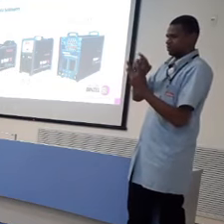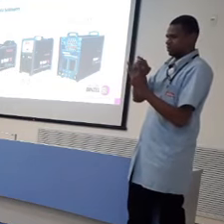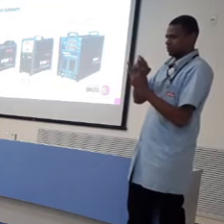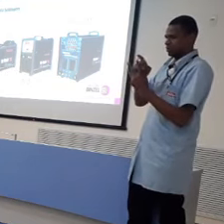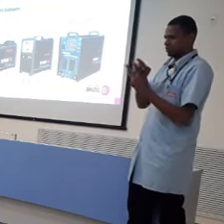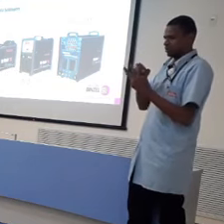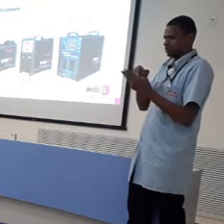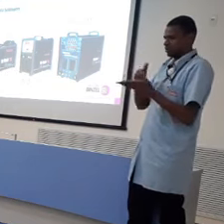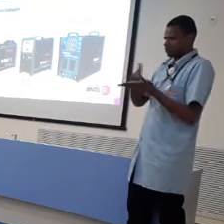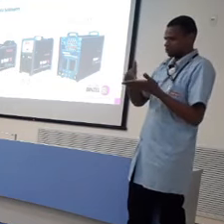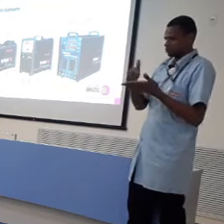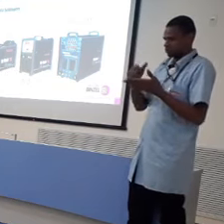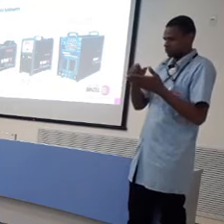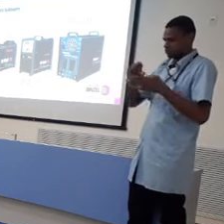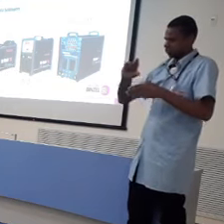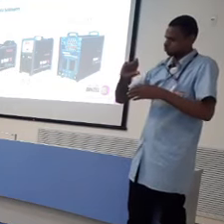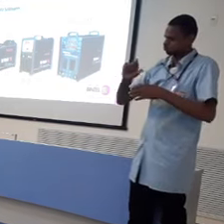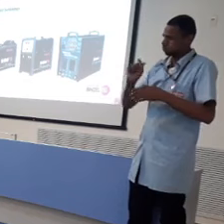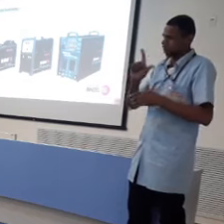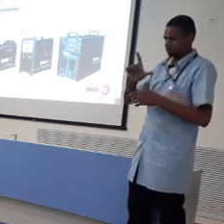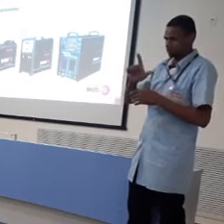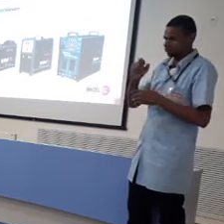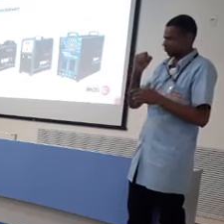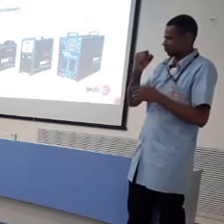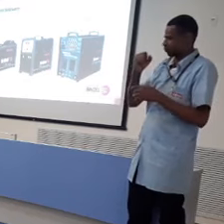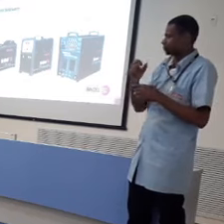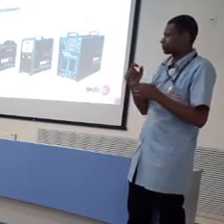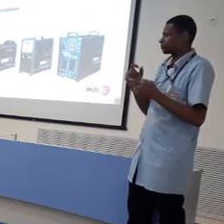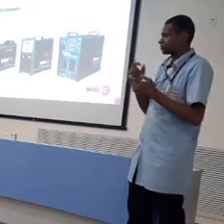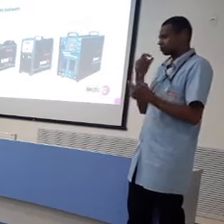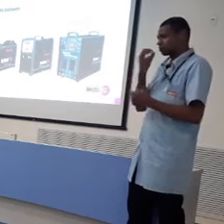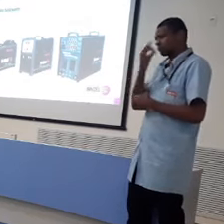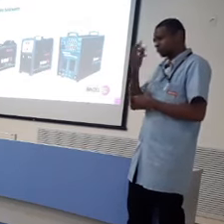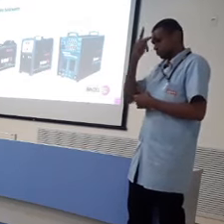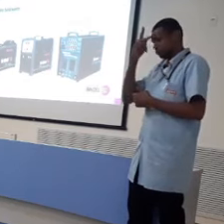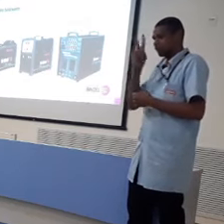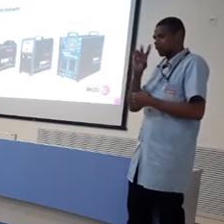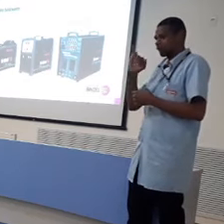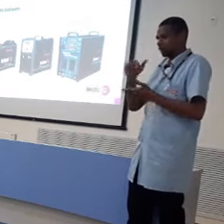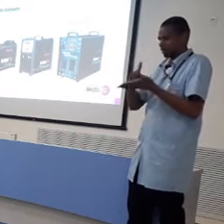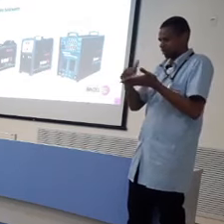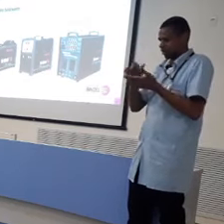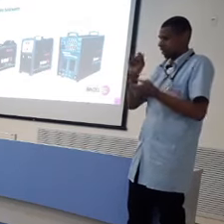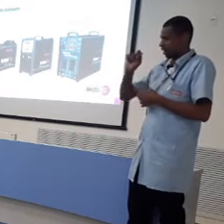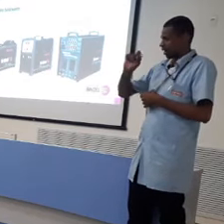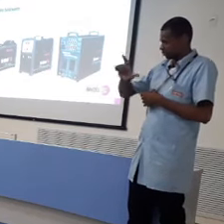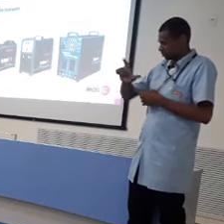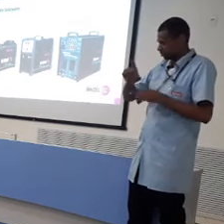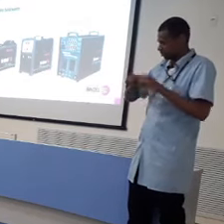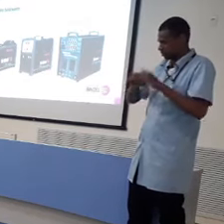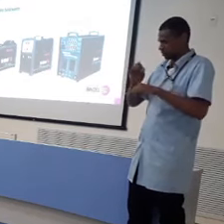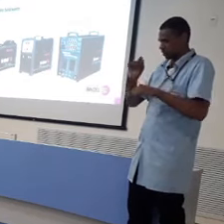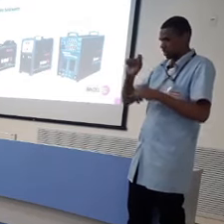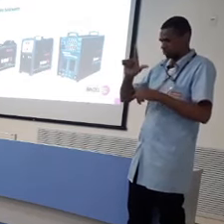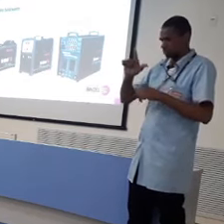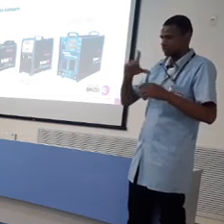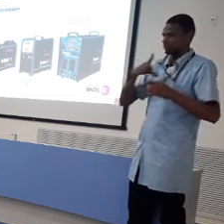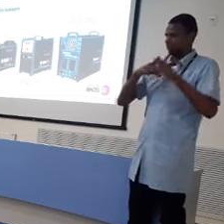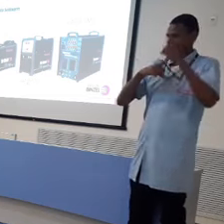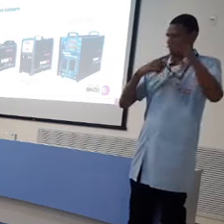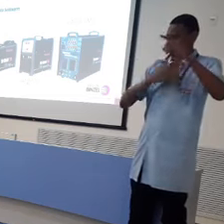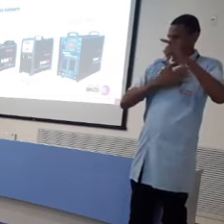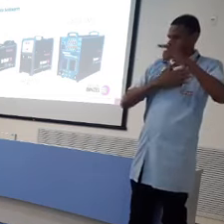soldagem de alumínio pesado, né? Normalmente a gente recomenda, pessoal, quem for soldar alumínio, por exemplo, está pensando em ter uma empresa, por